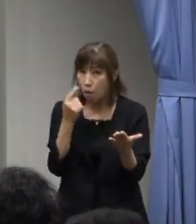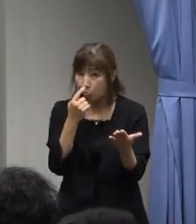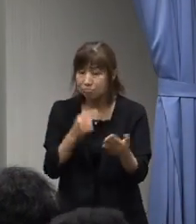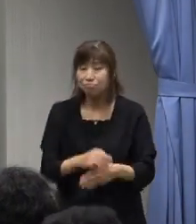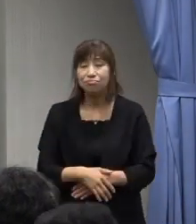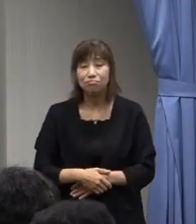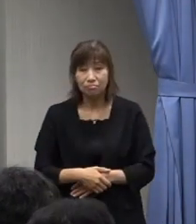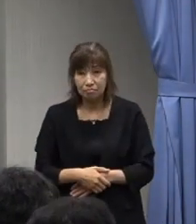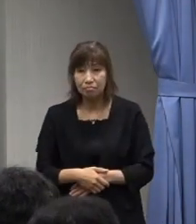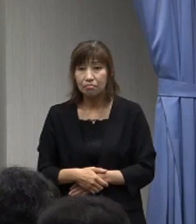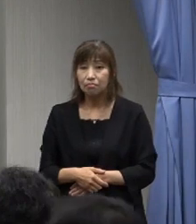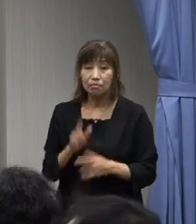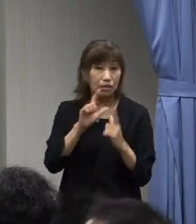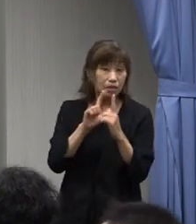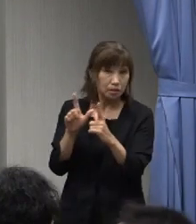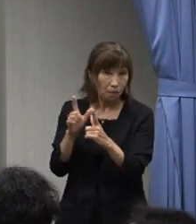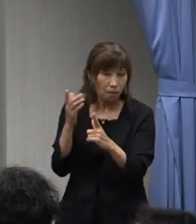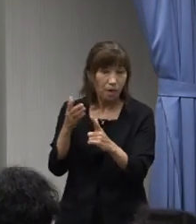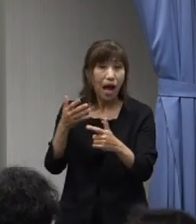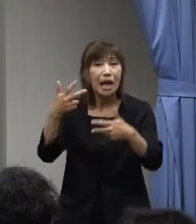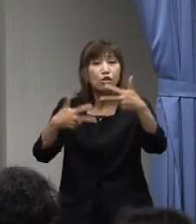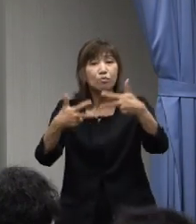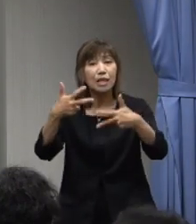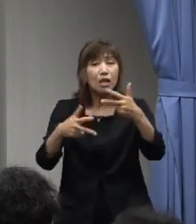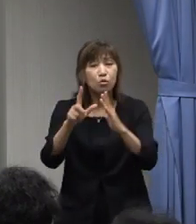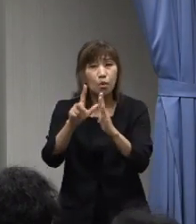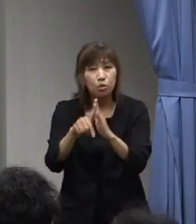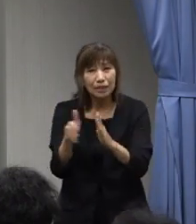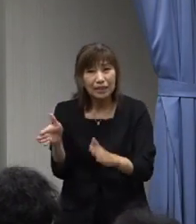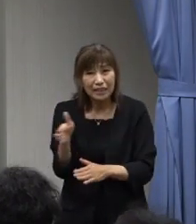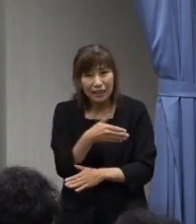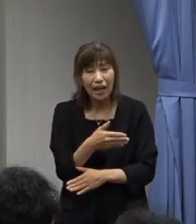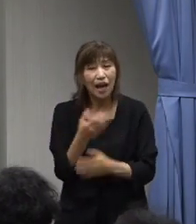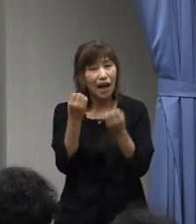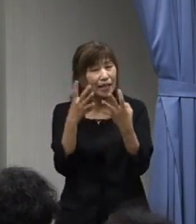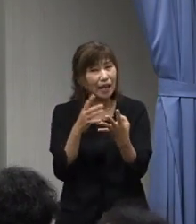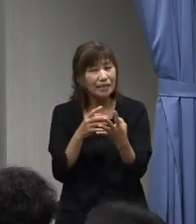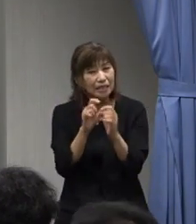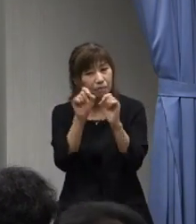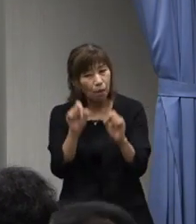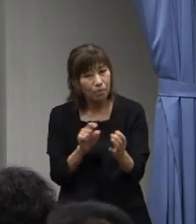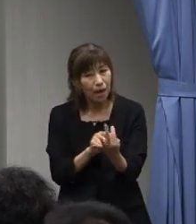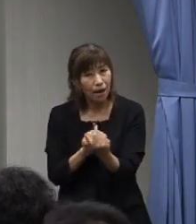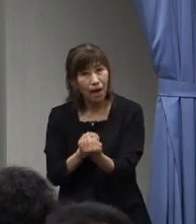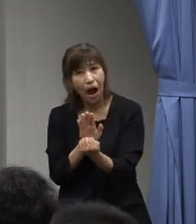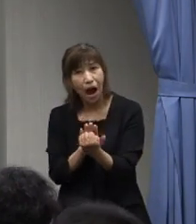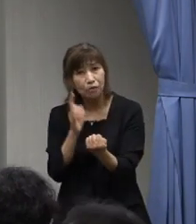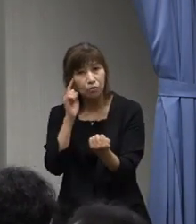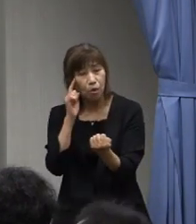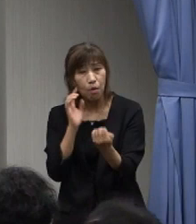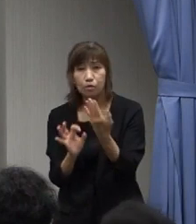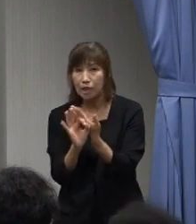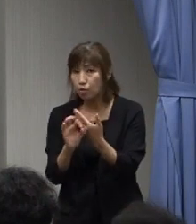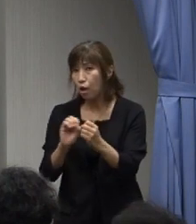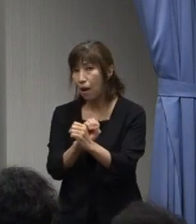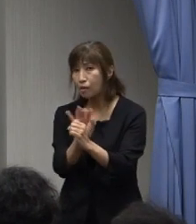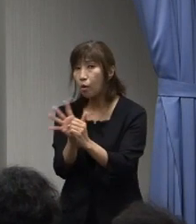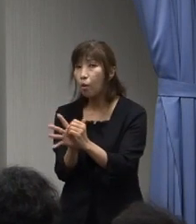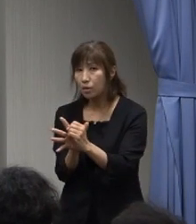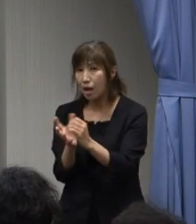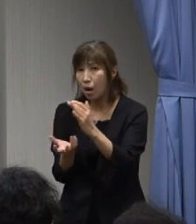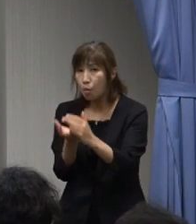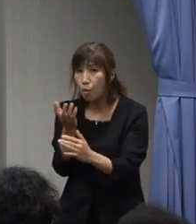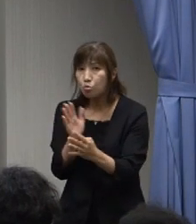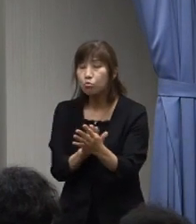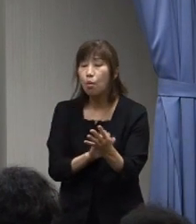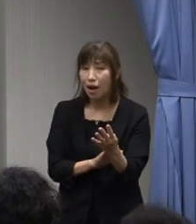シミュレーション時点からですね、だいぶ新たな要素が出てきていると思います。その段階も含めですね、新型コロナ、それから